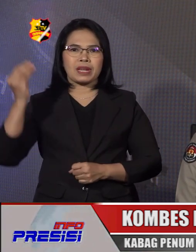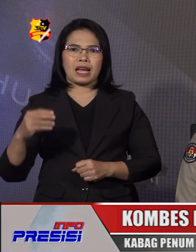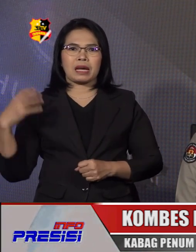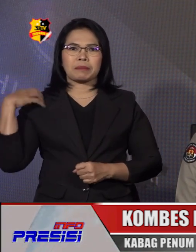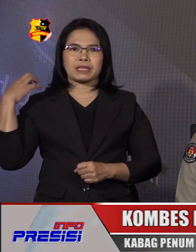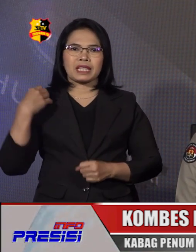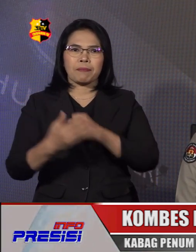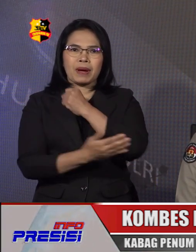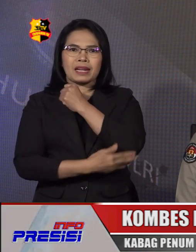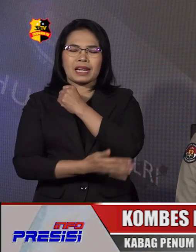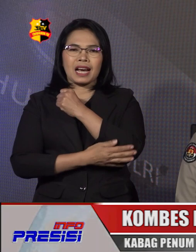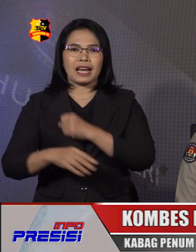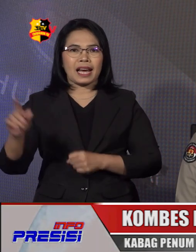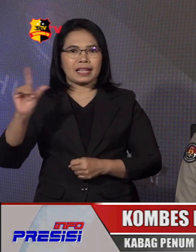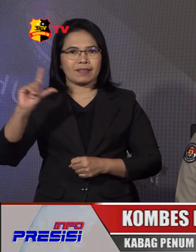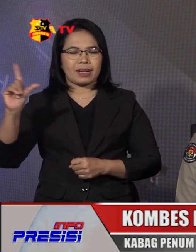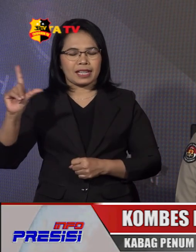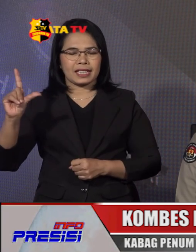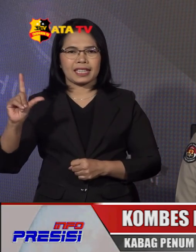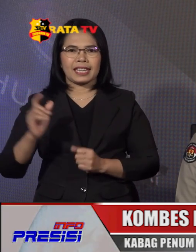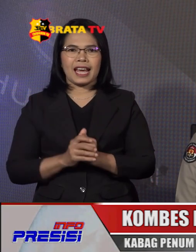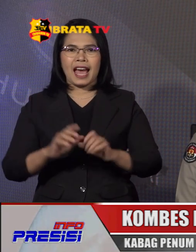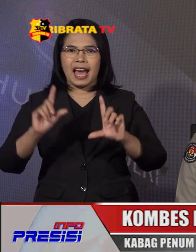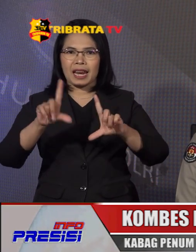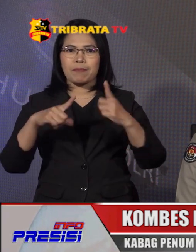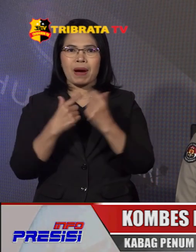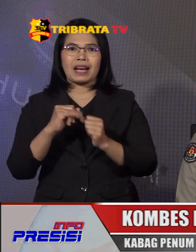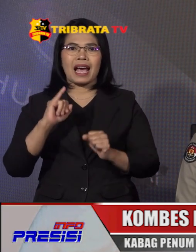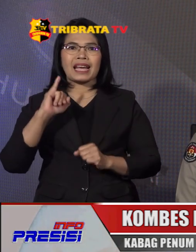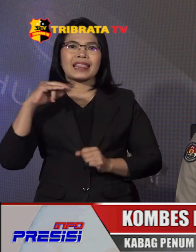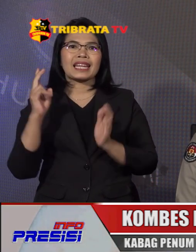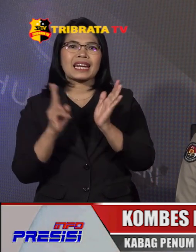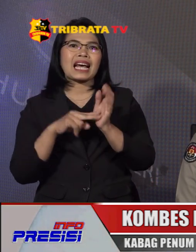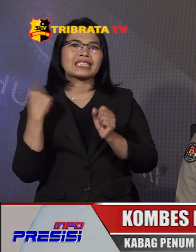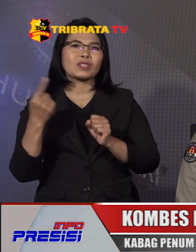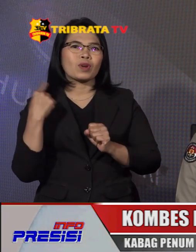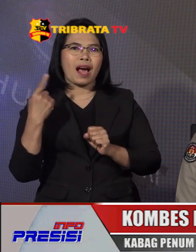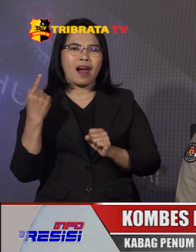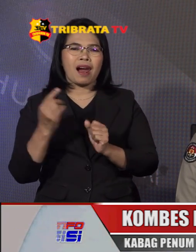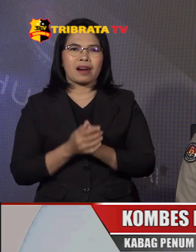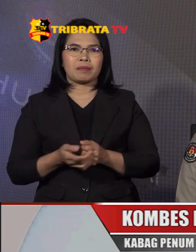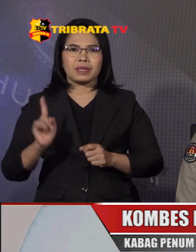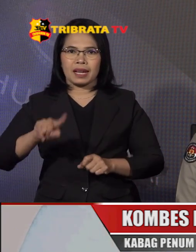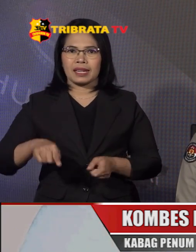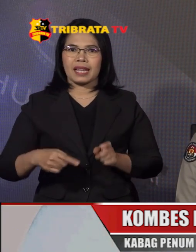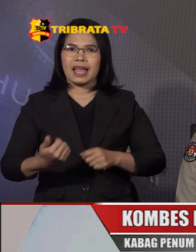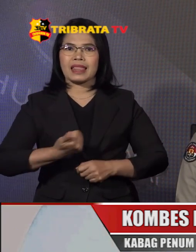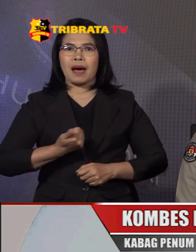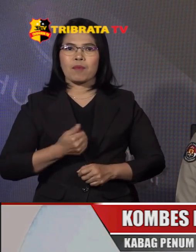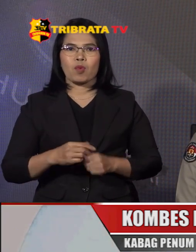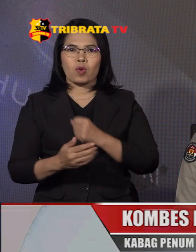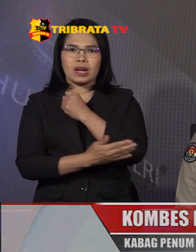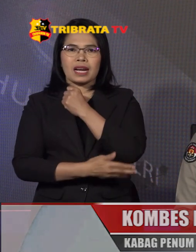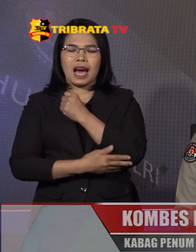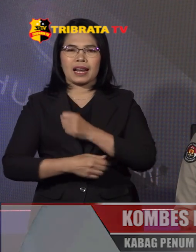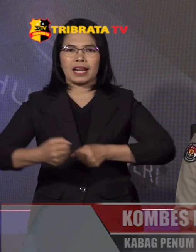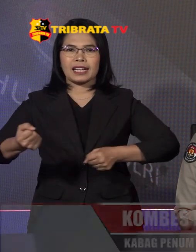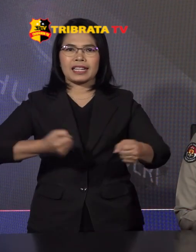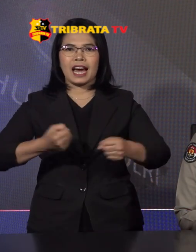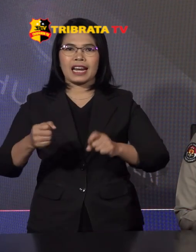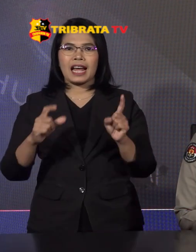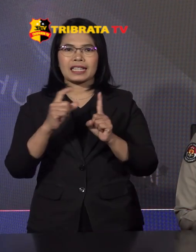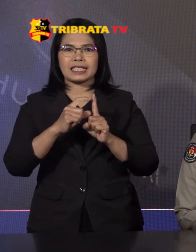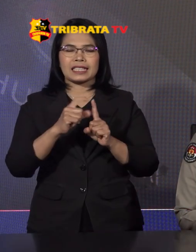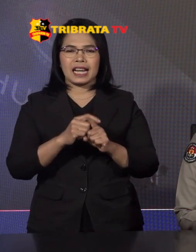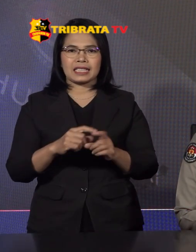pejabat negara asing serta lembaga internasional yang menjadi tamu negara kendaraan dinas